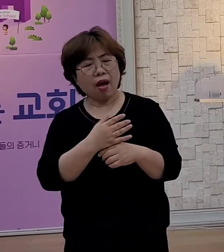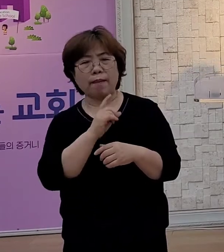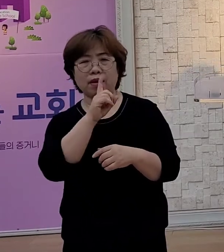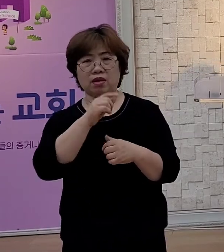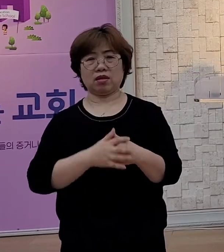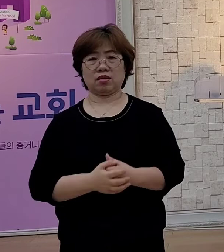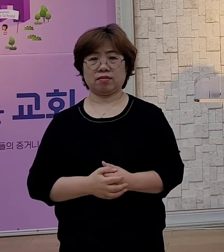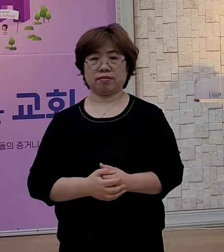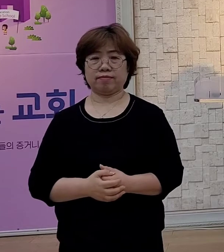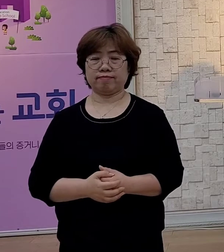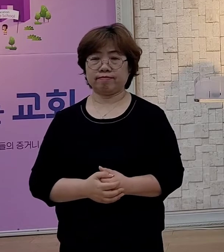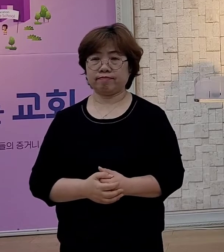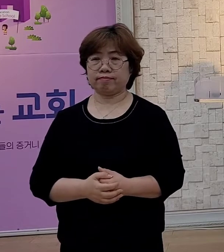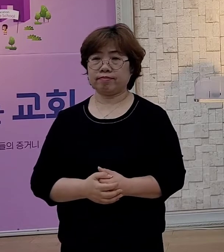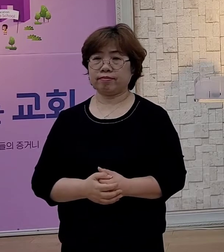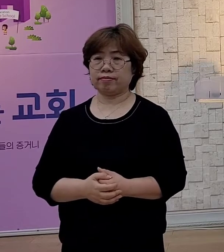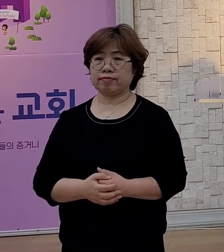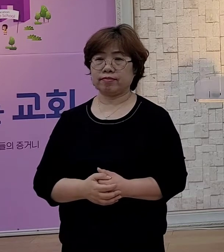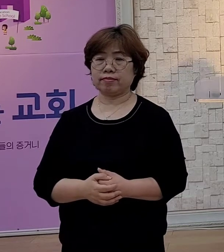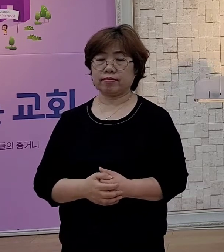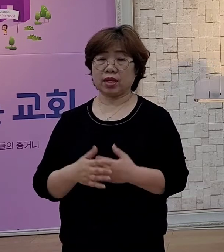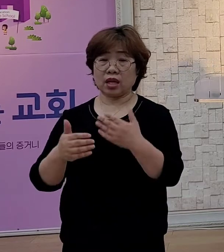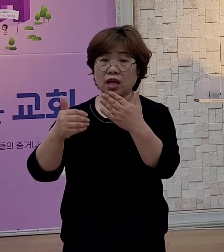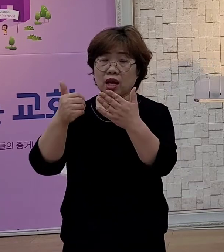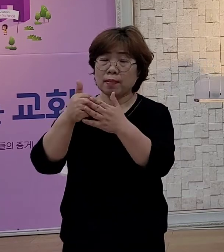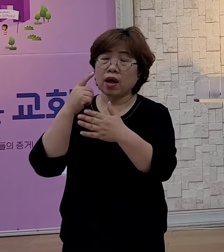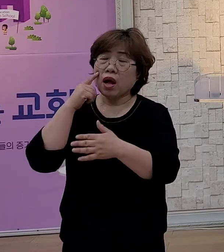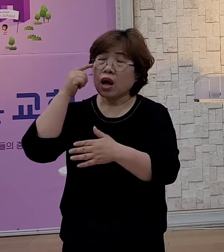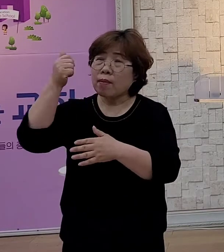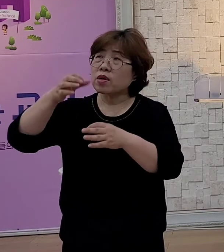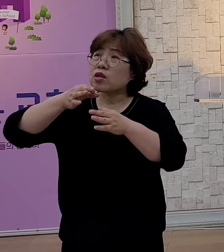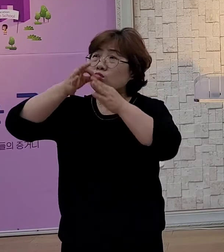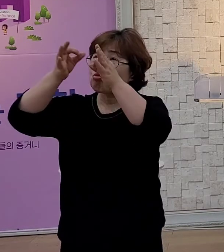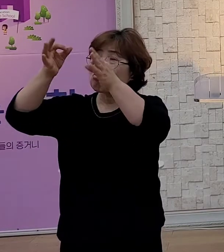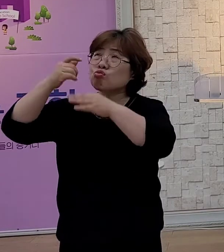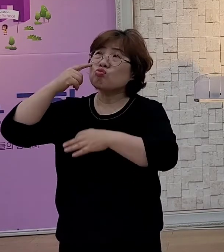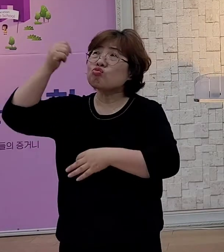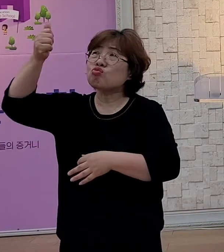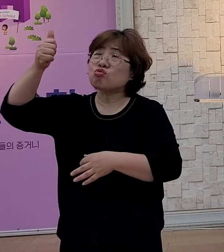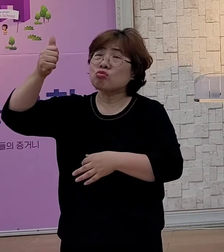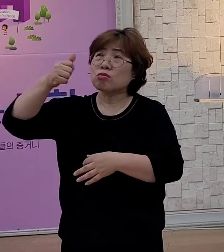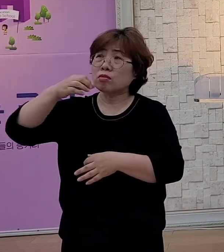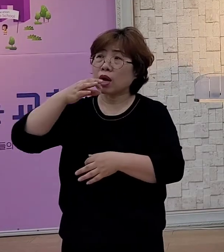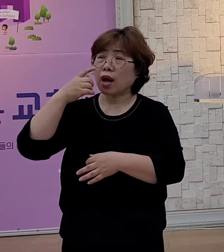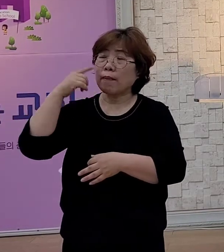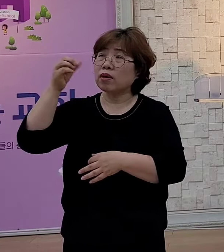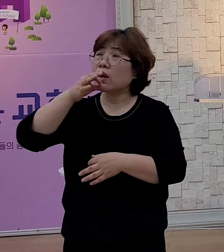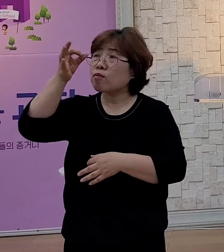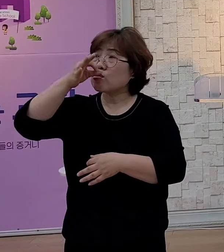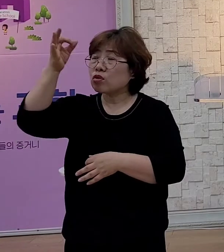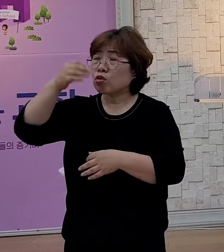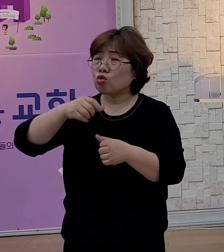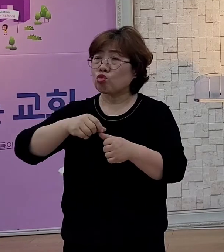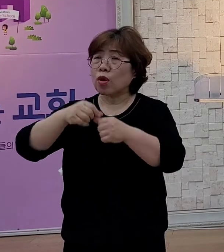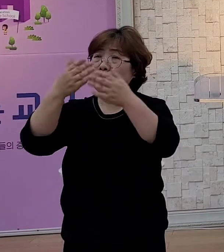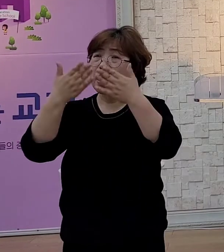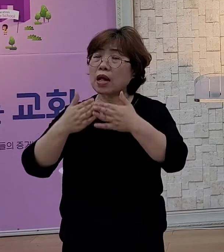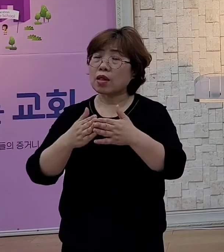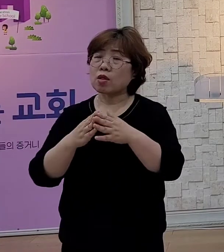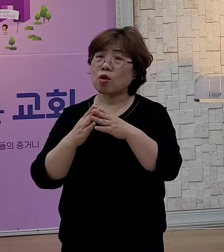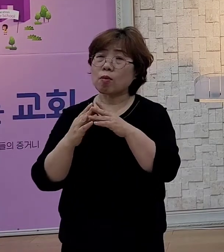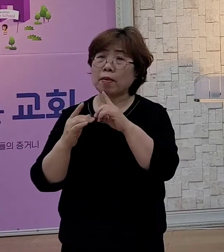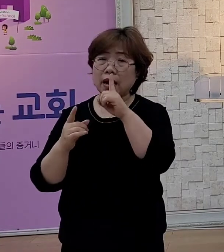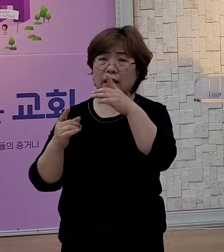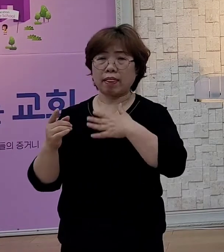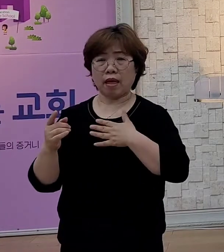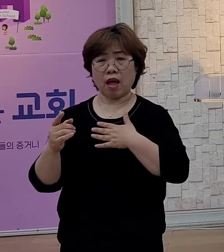5절이 이런 뜻입니다. 하나님을 아버지라고 부르고 구원받았다고 하는 너희들은 왜 하나님의 뜻과